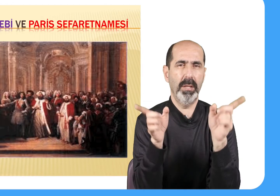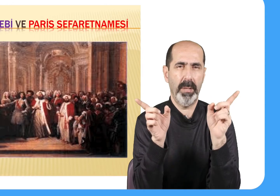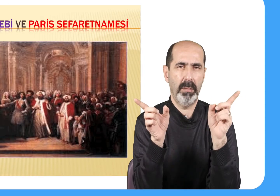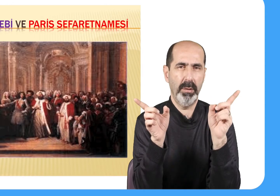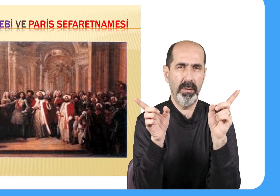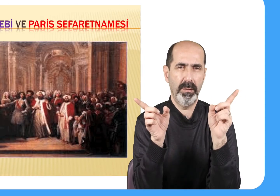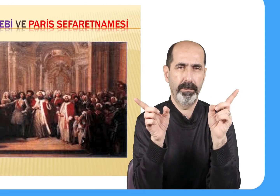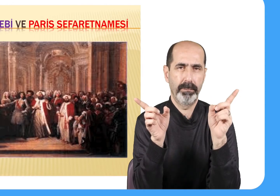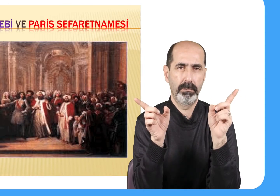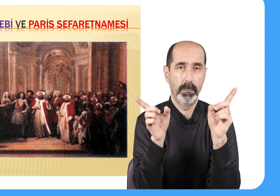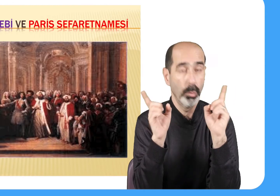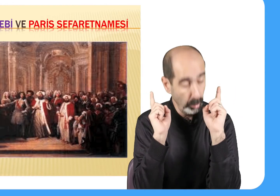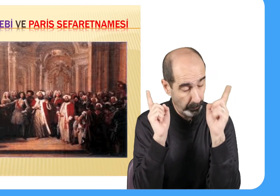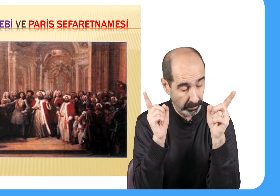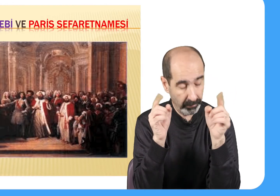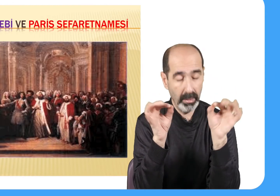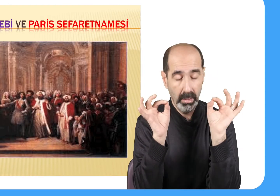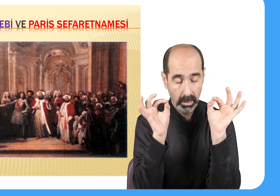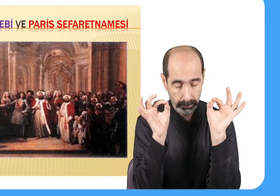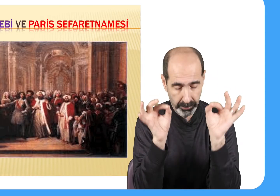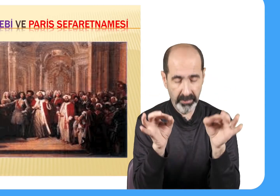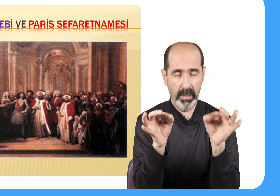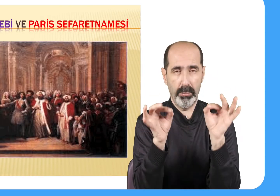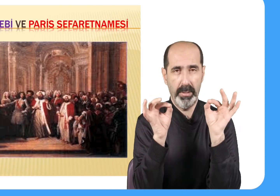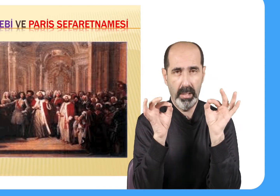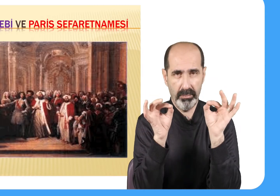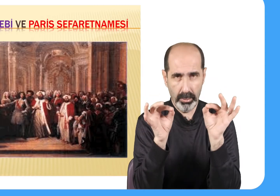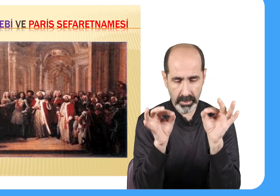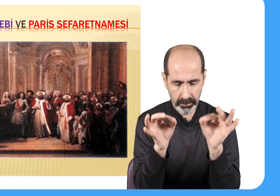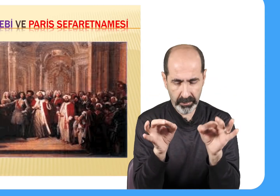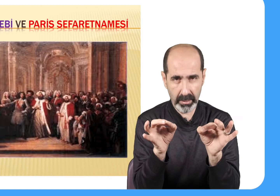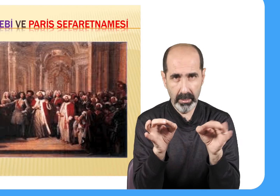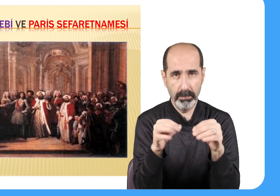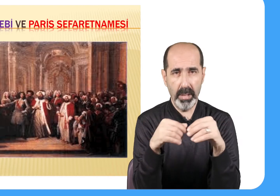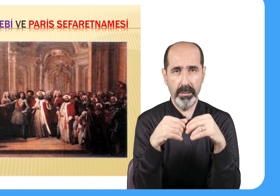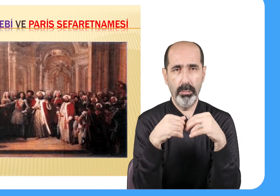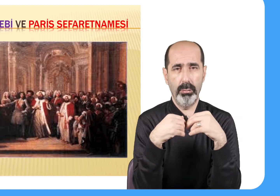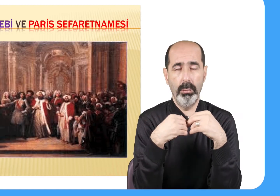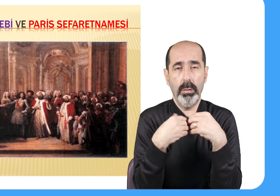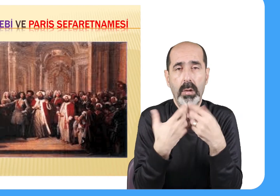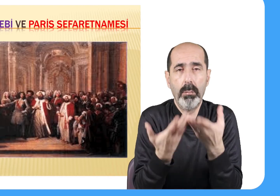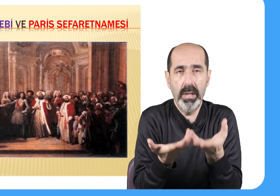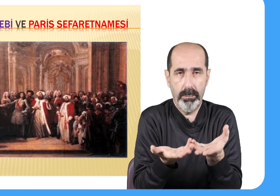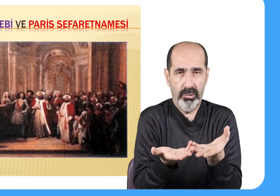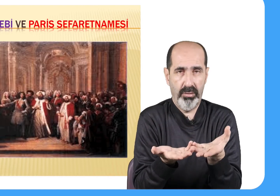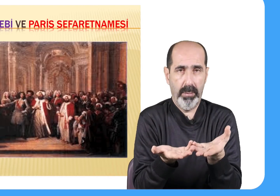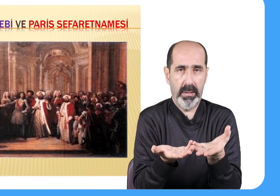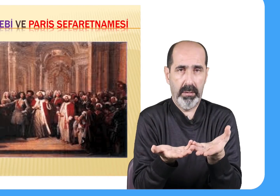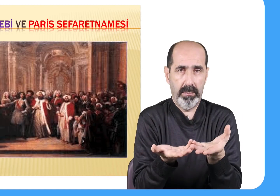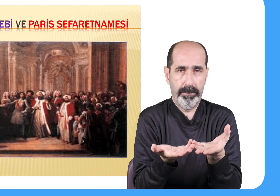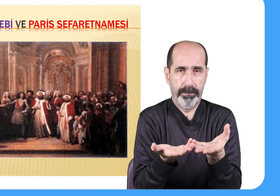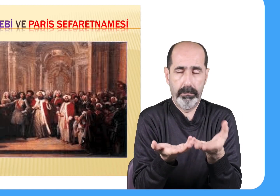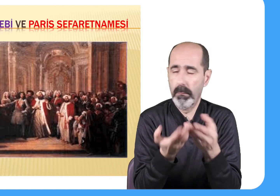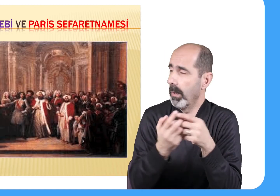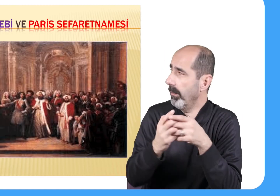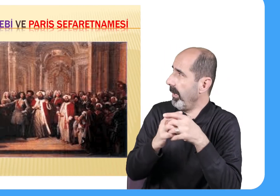üstünlüğünü kabul etmek kabul edilir unutmayınız Biz Avrupa'ya Elçi göndermiş sekb atın üstünlüğünü kabul etmiştir